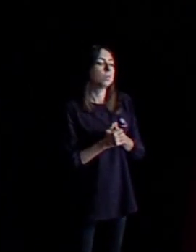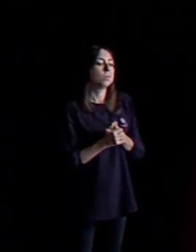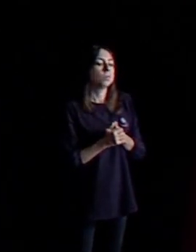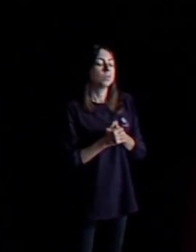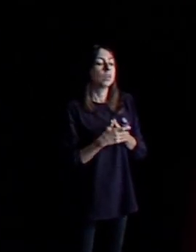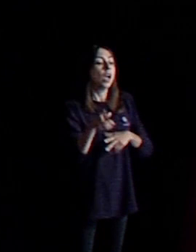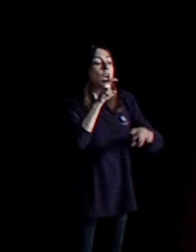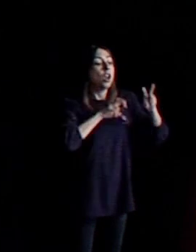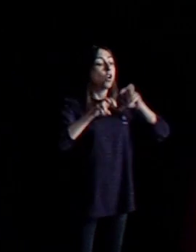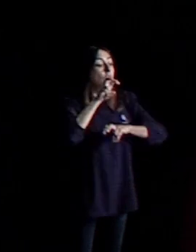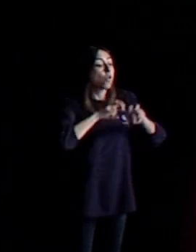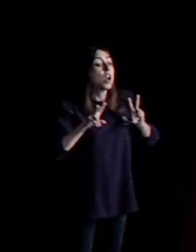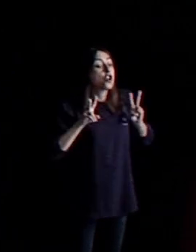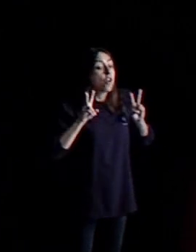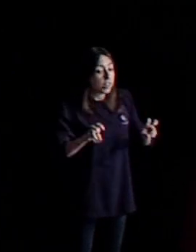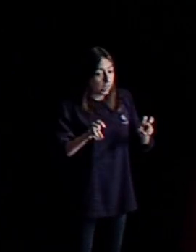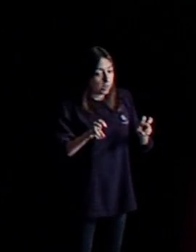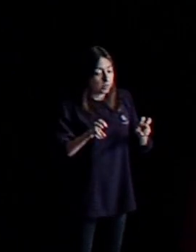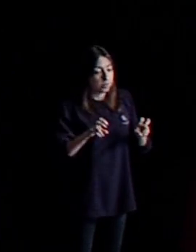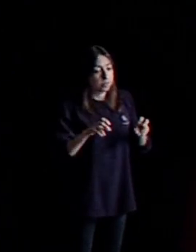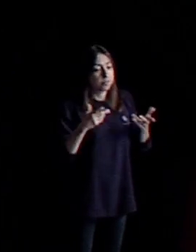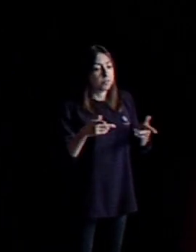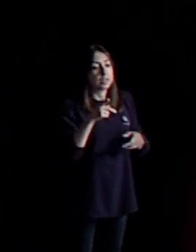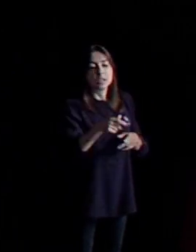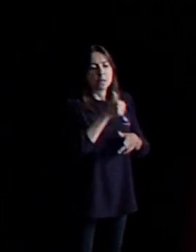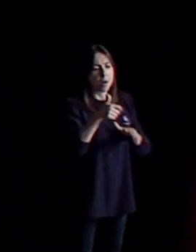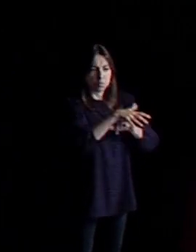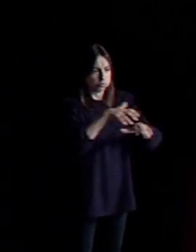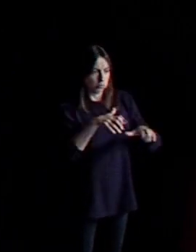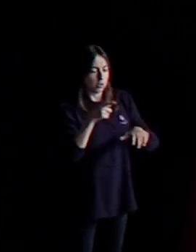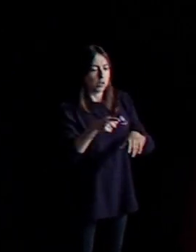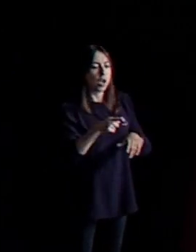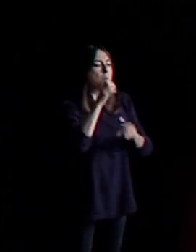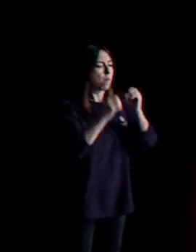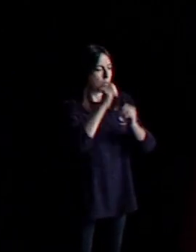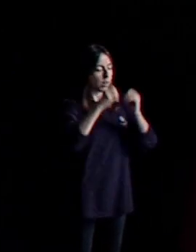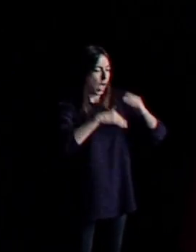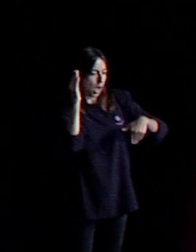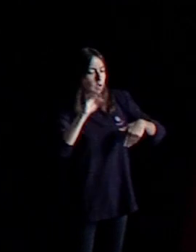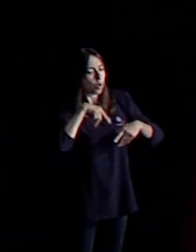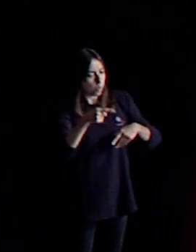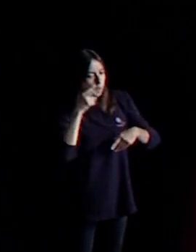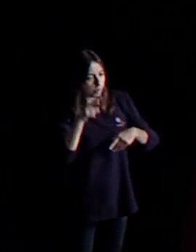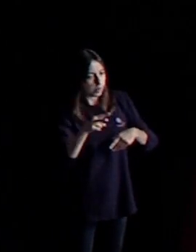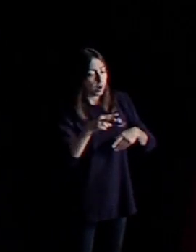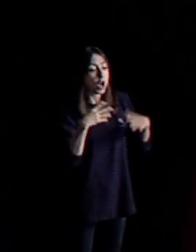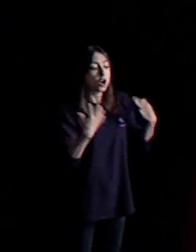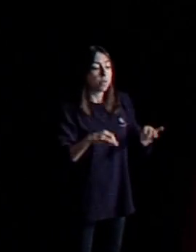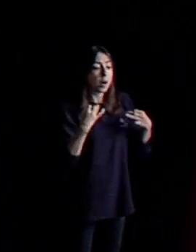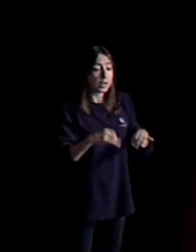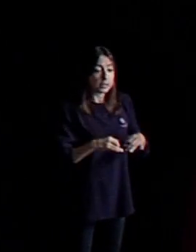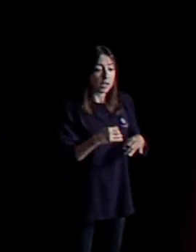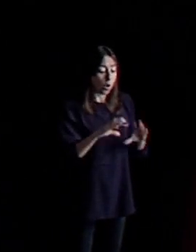los que buscan novedad, el grupo ese que busca novedad, que es el más extenso, un porcentaje bastante alto, luego lo veremos, generalmente es un